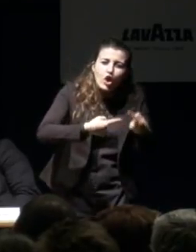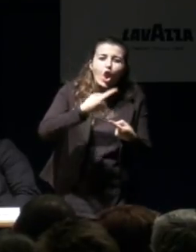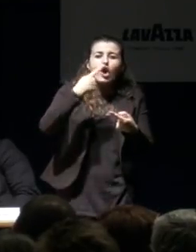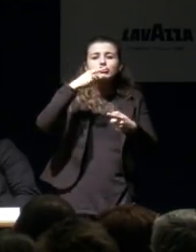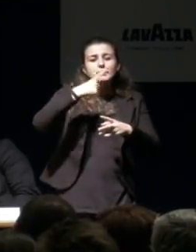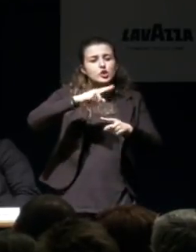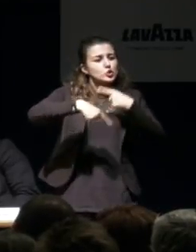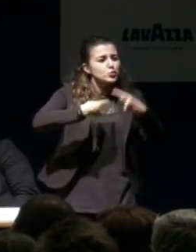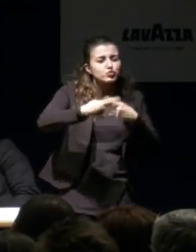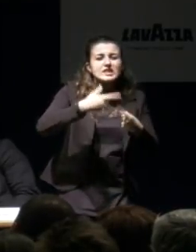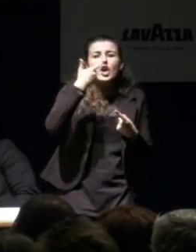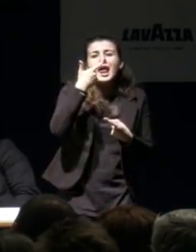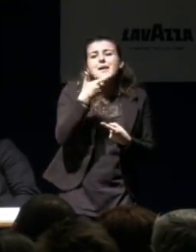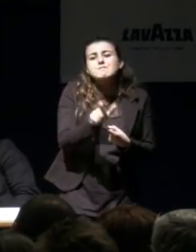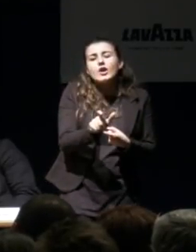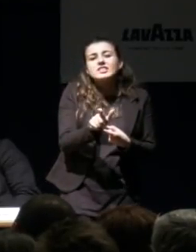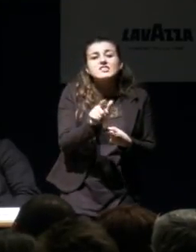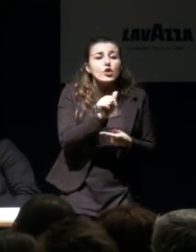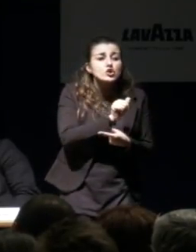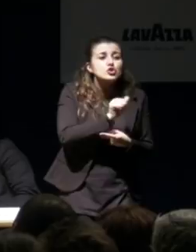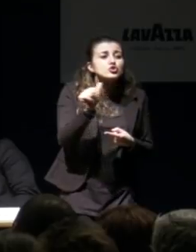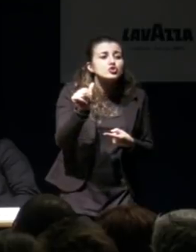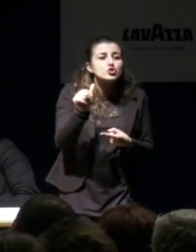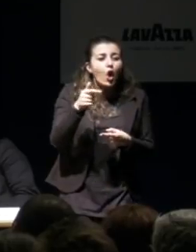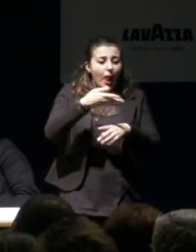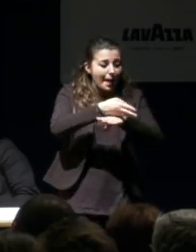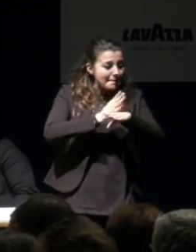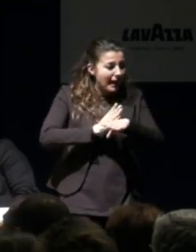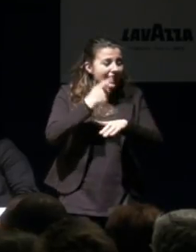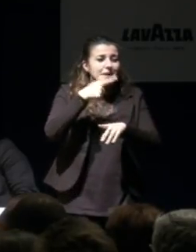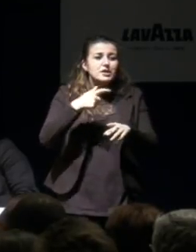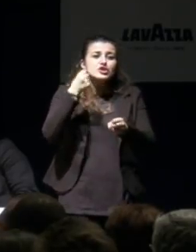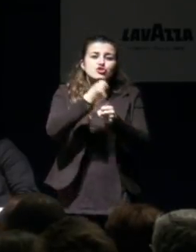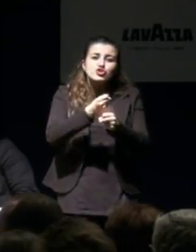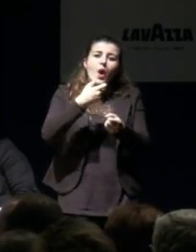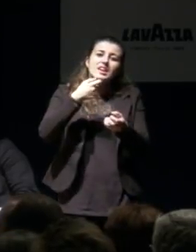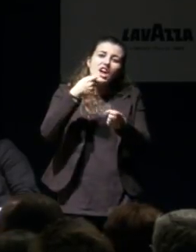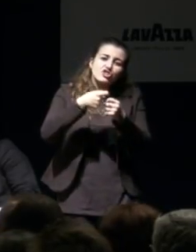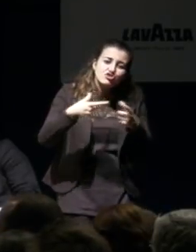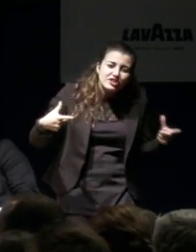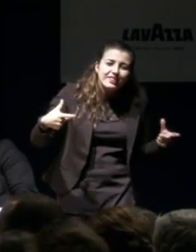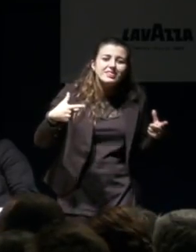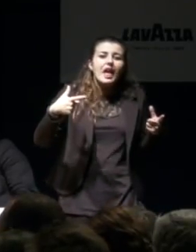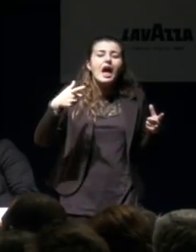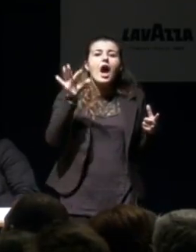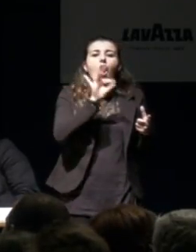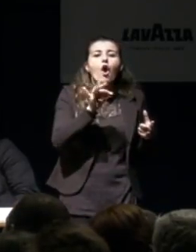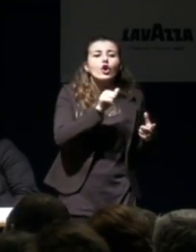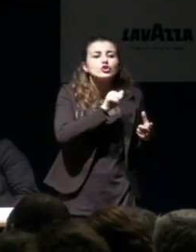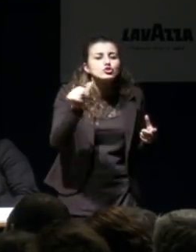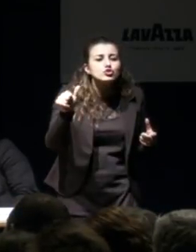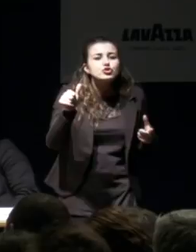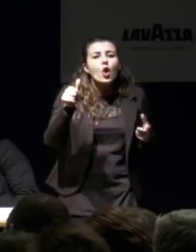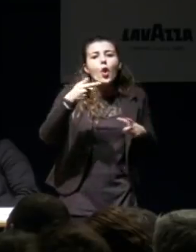perché non sono solo pezzi sulla storia di una città sulle vicende di una città e non sono solo nemmeno